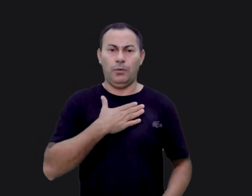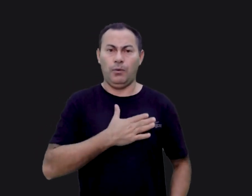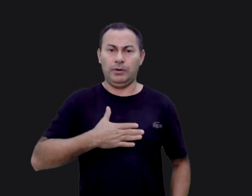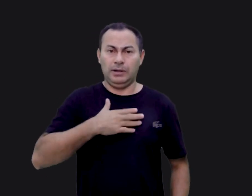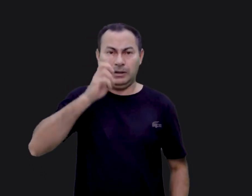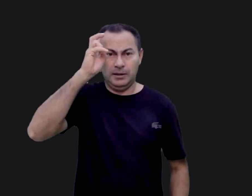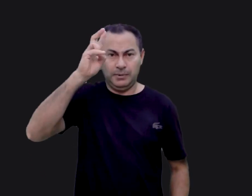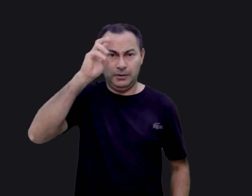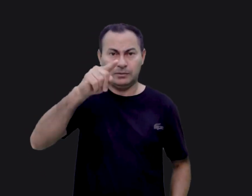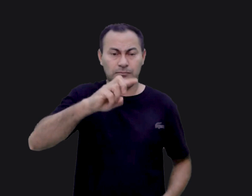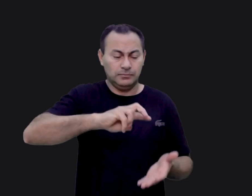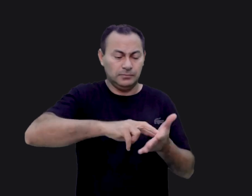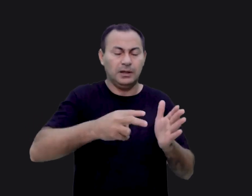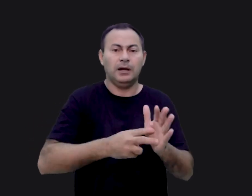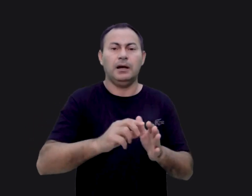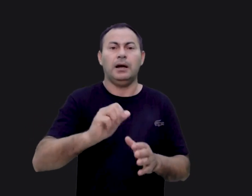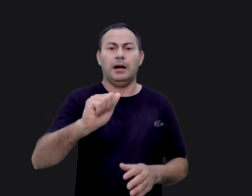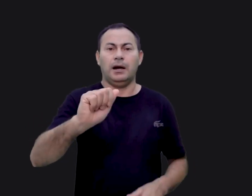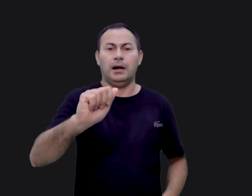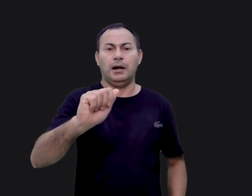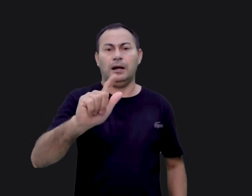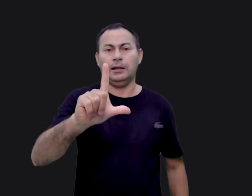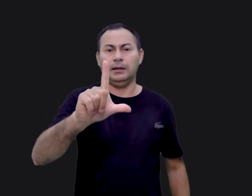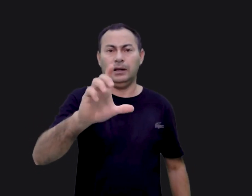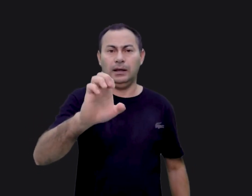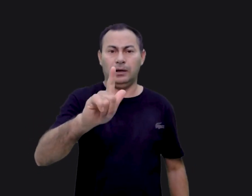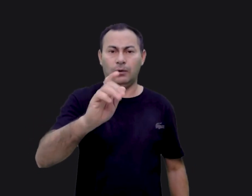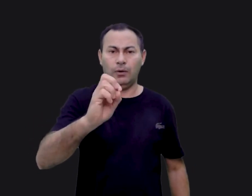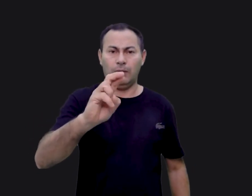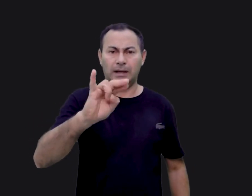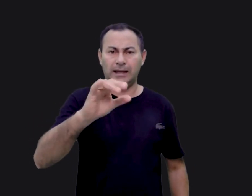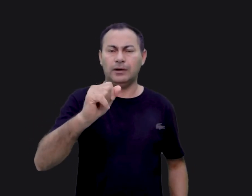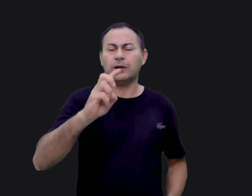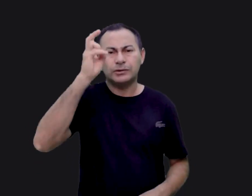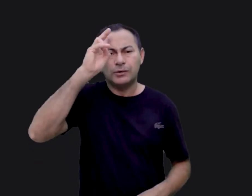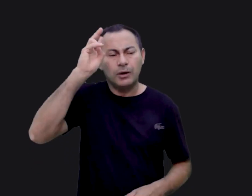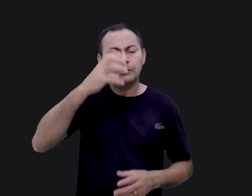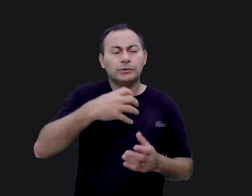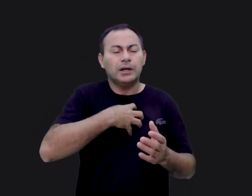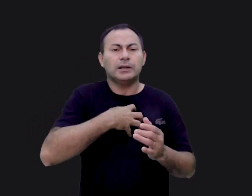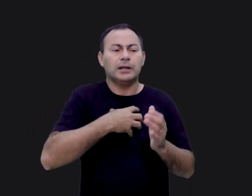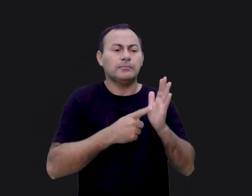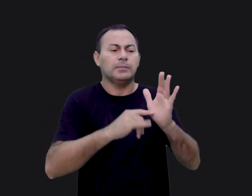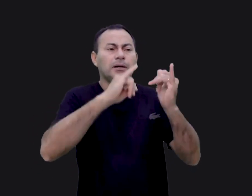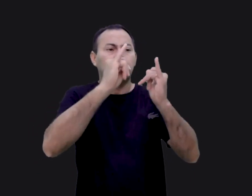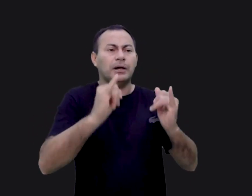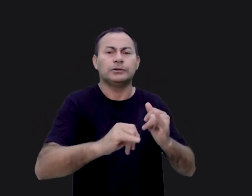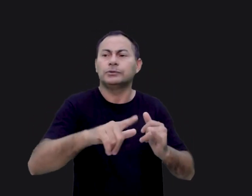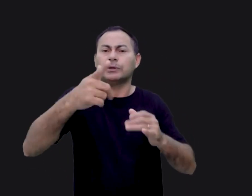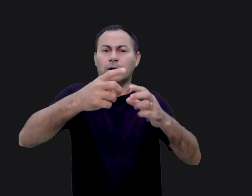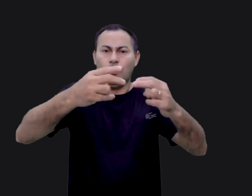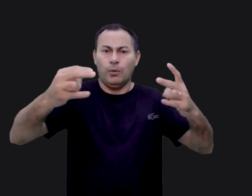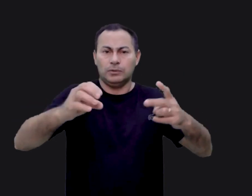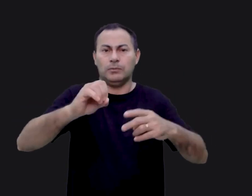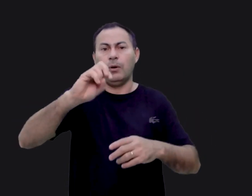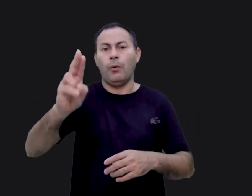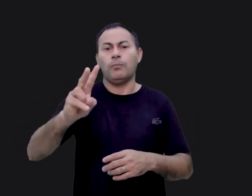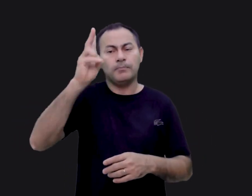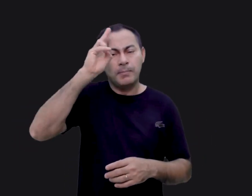de relembrar também a definição de alegoria. Uma alegoria é a descrição de uma coisa por meio da imagem de outra coisa. Ou uma